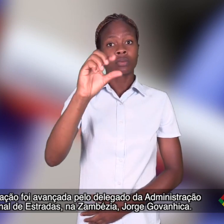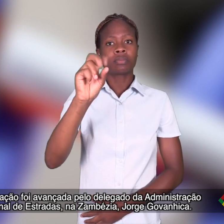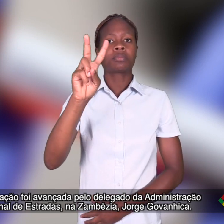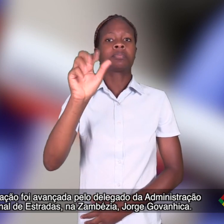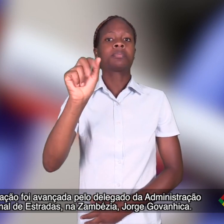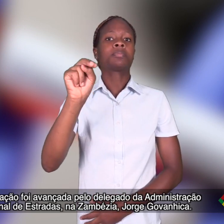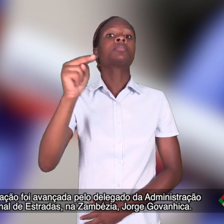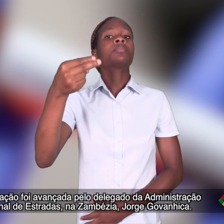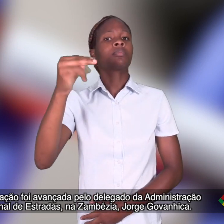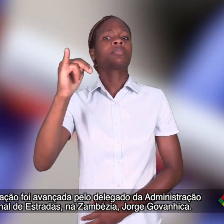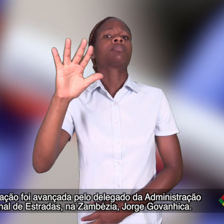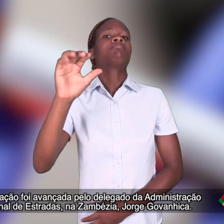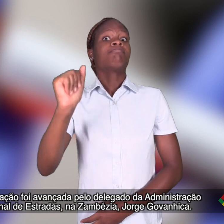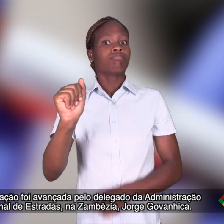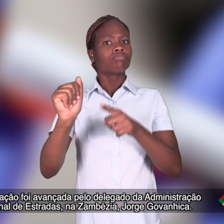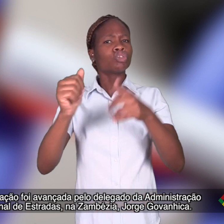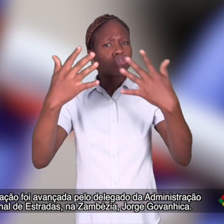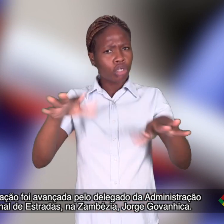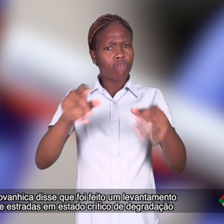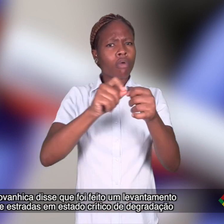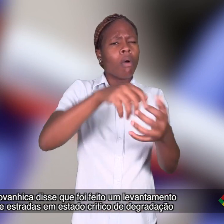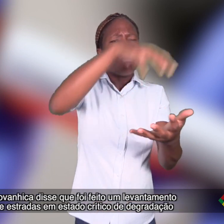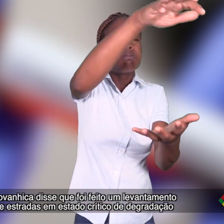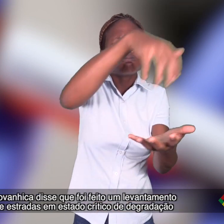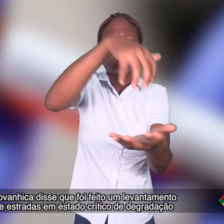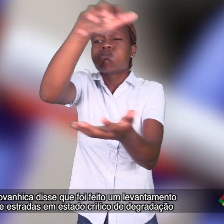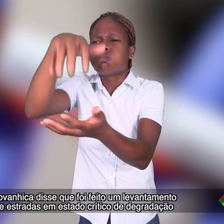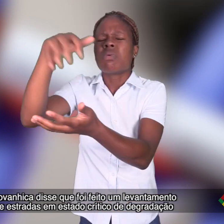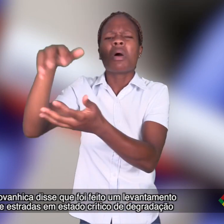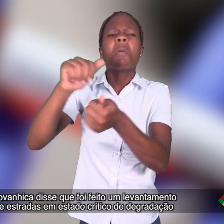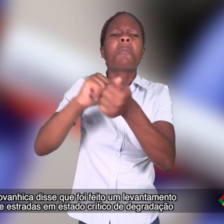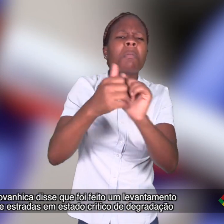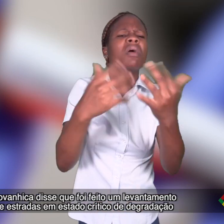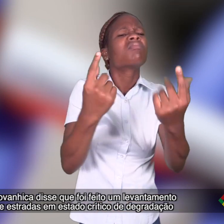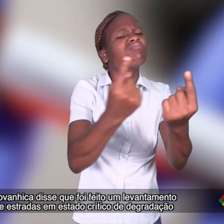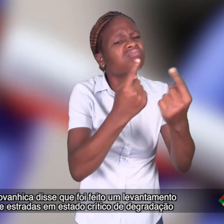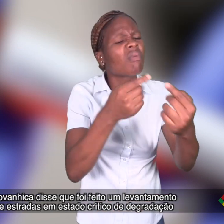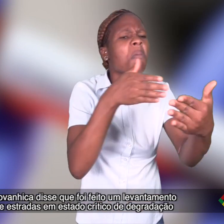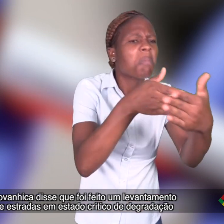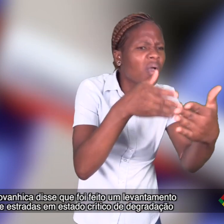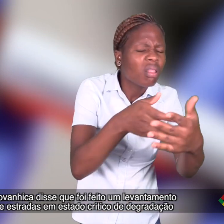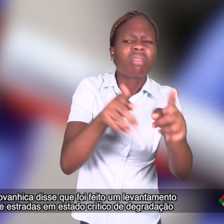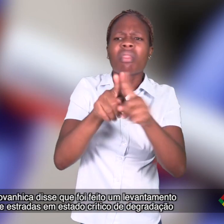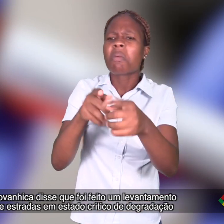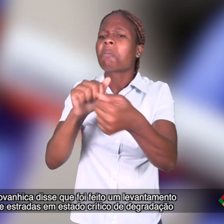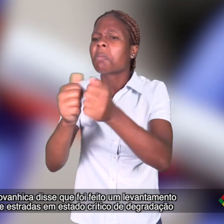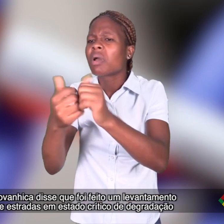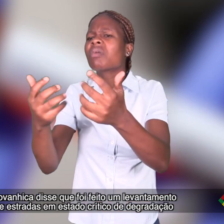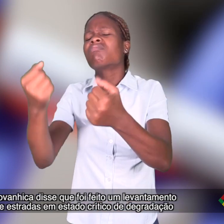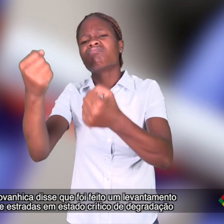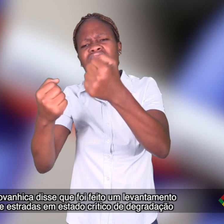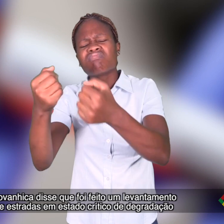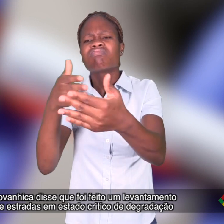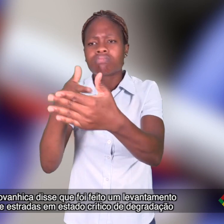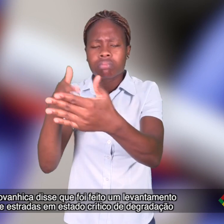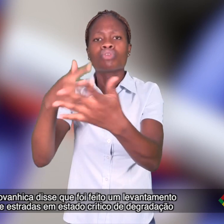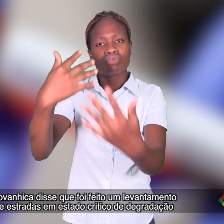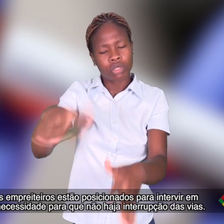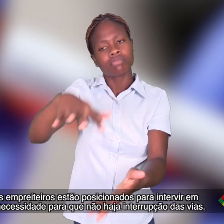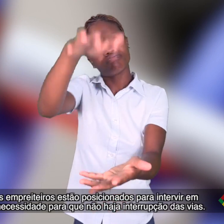Zambésia, Jorge Gavinha. Gavinha disse que foi feito um levantamento de estradas em estado crítico de degradação e que